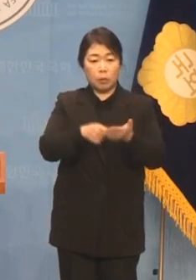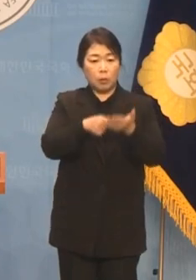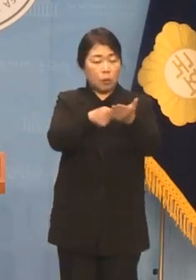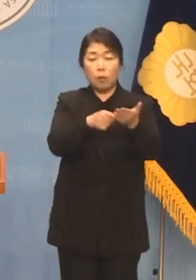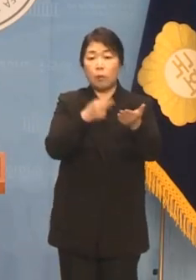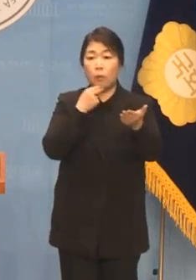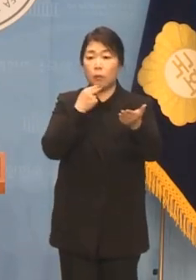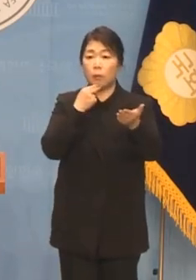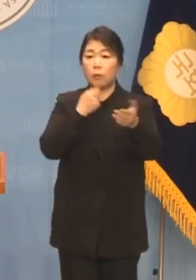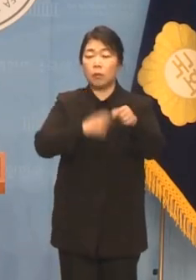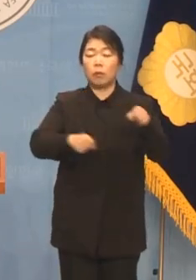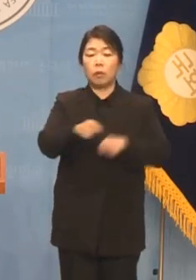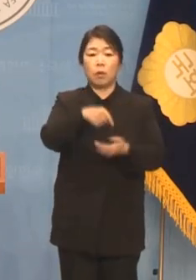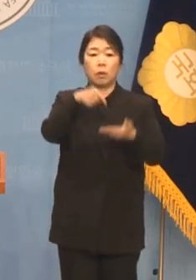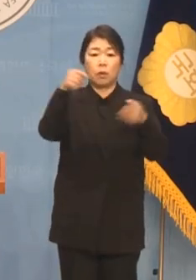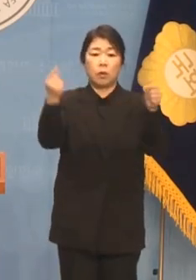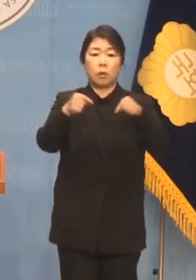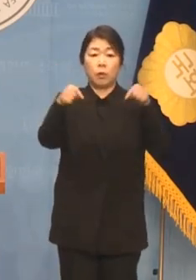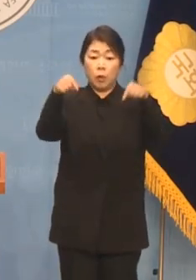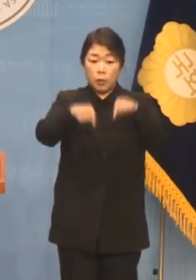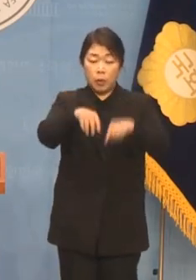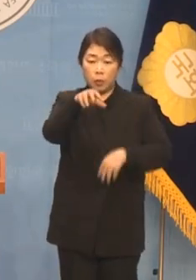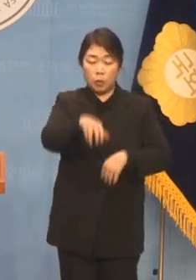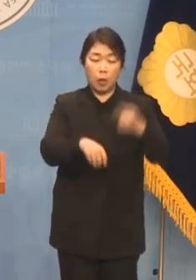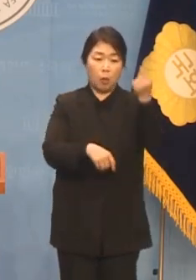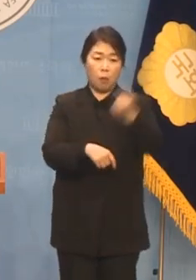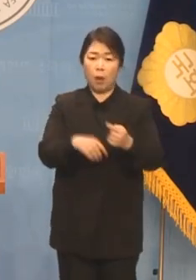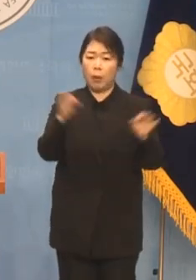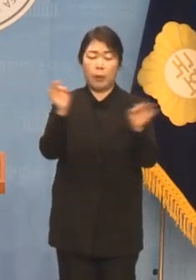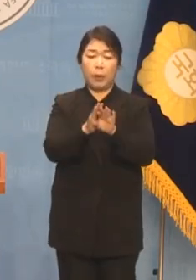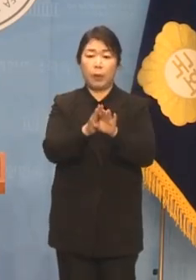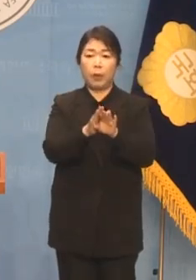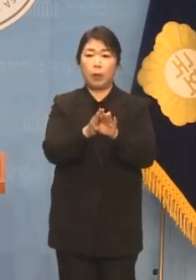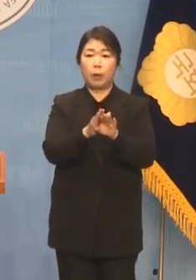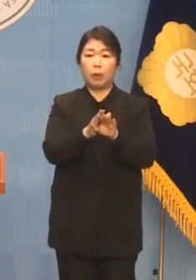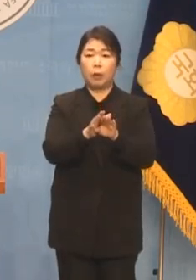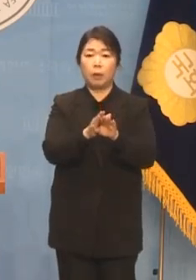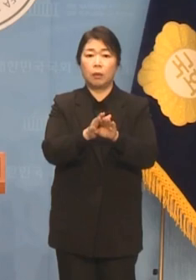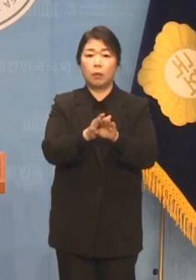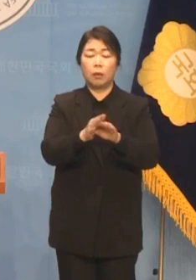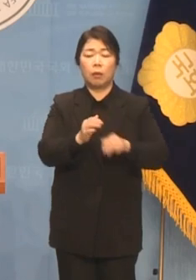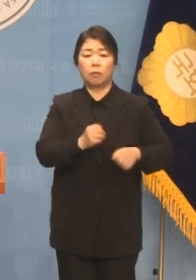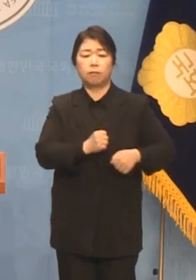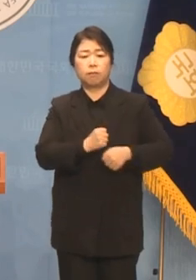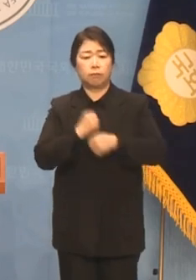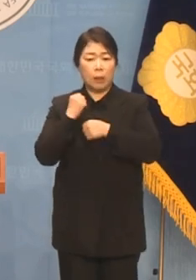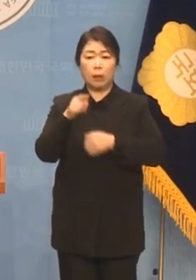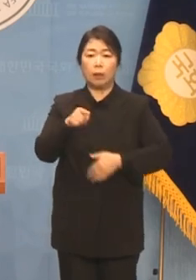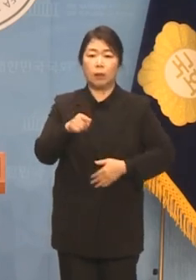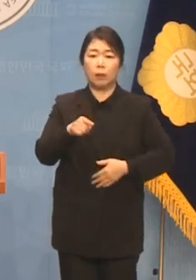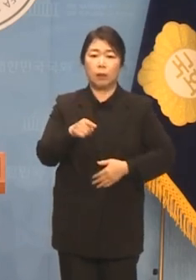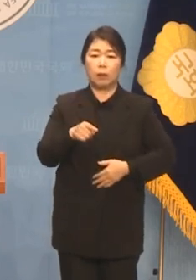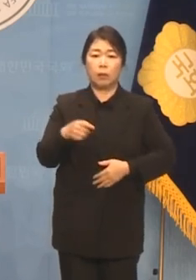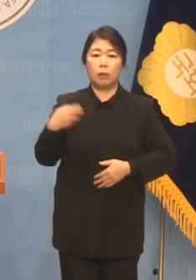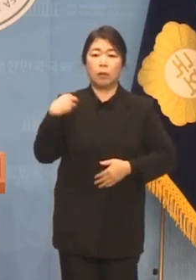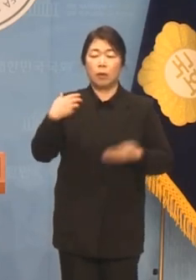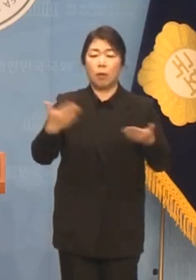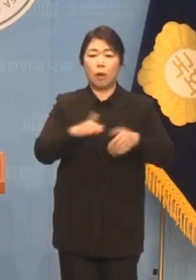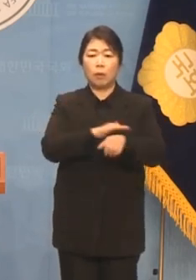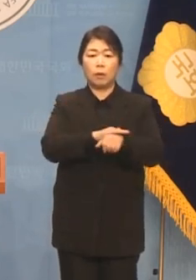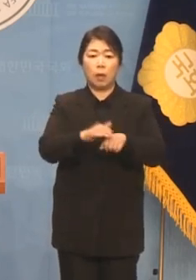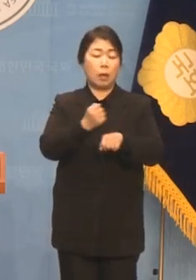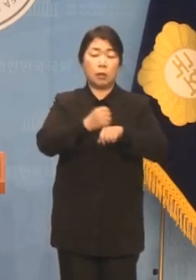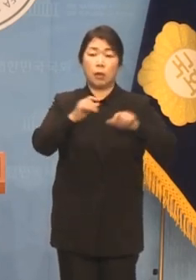커녕 협상장에 참석 자체를 불성실하게 하는 등 역을 전하지